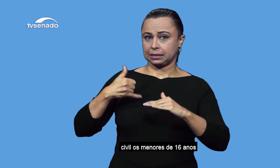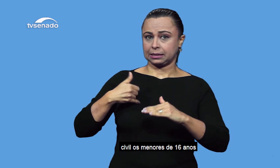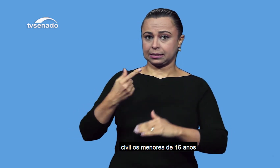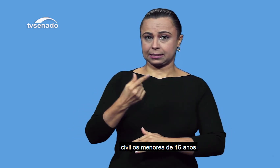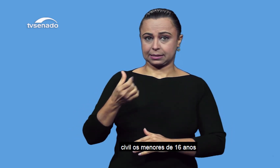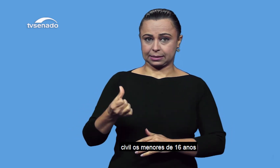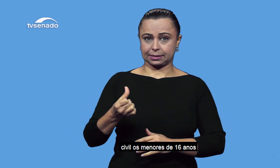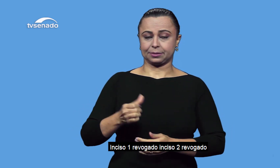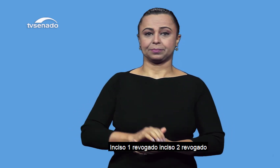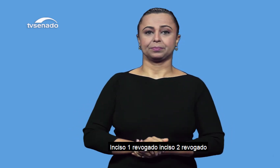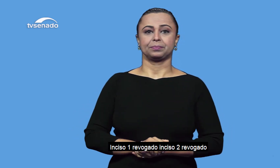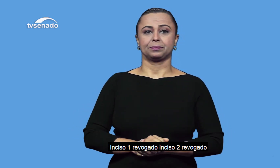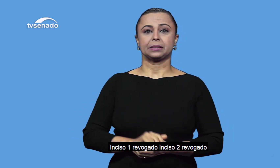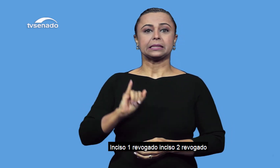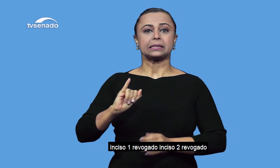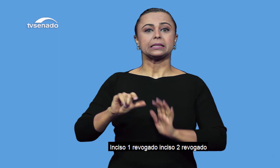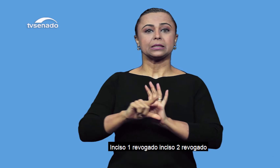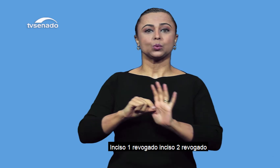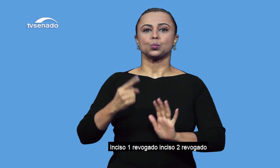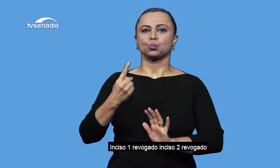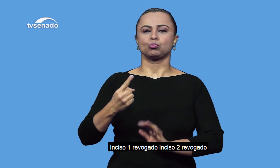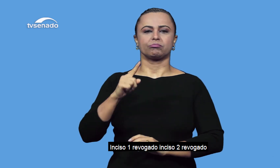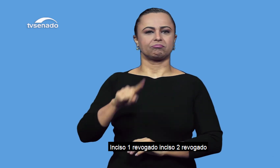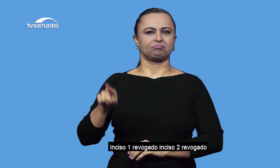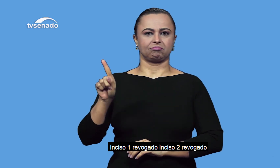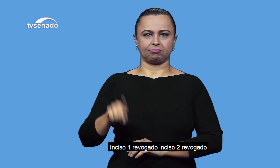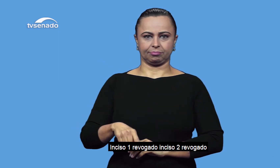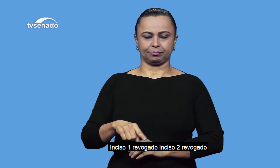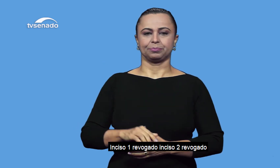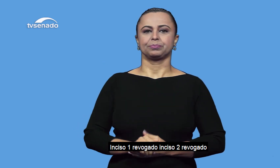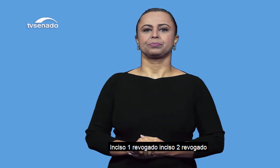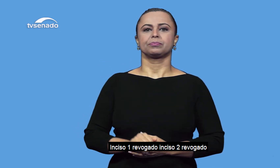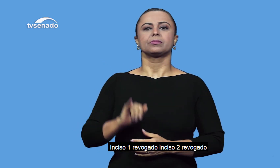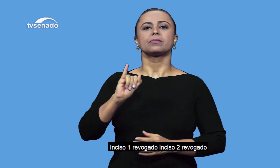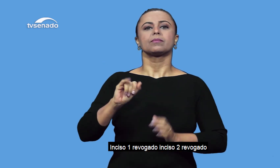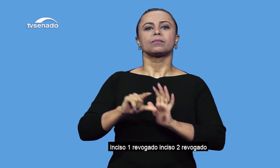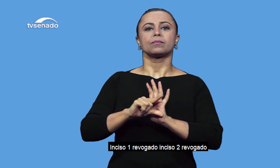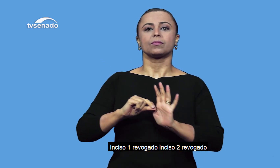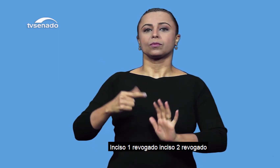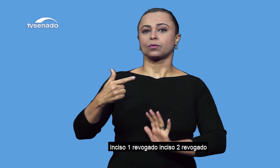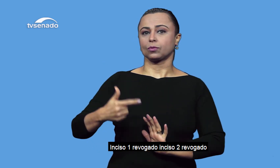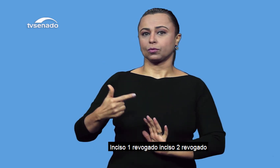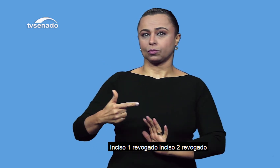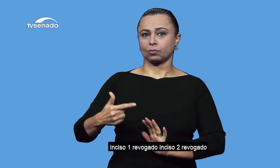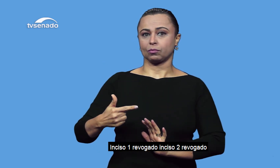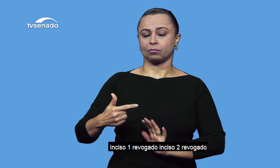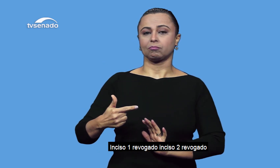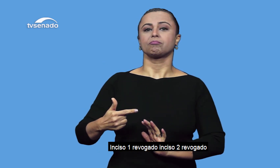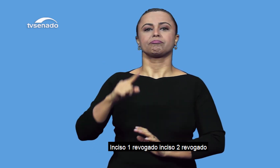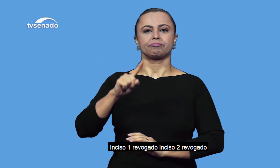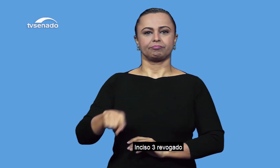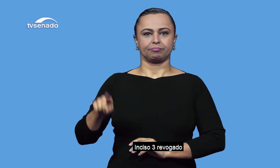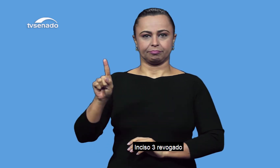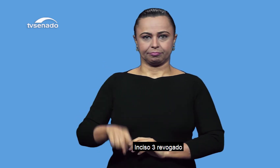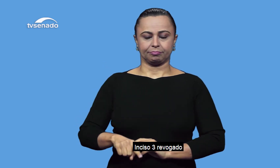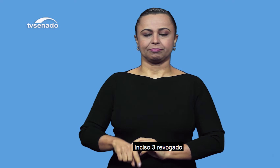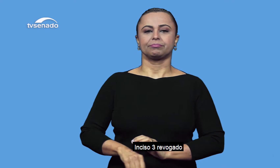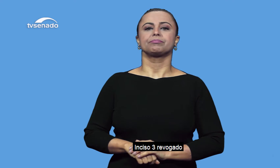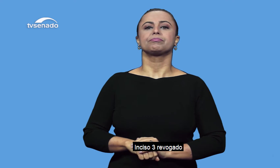anos inciso 1 revogado inciso 2 revogado